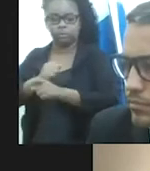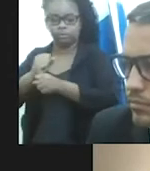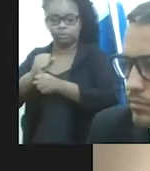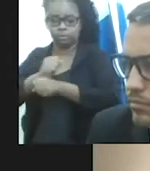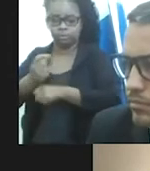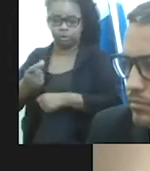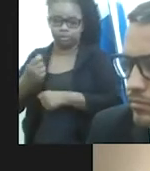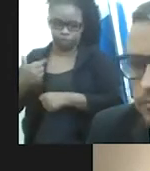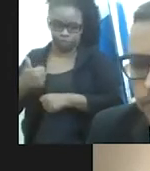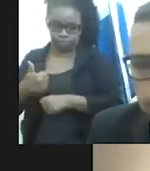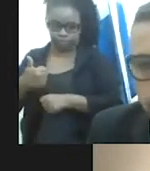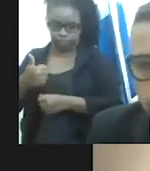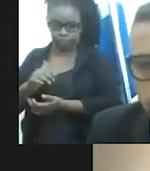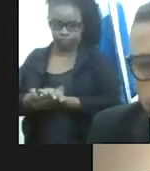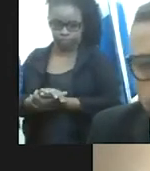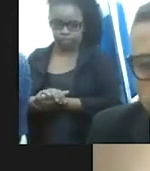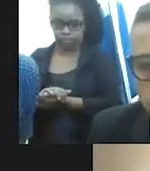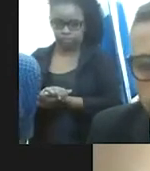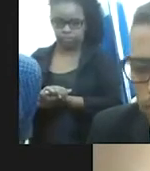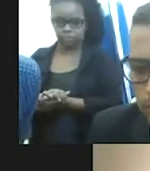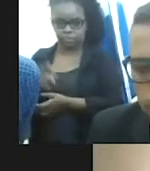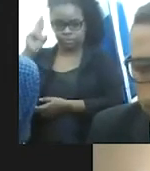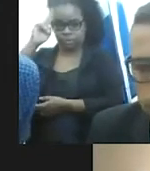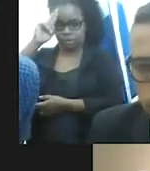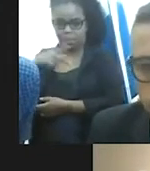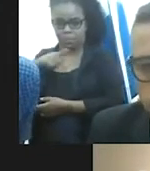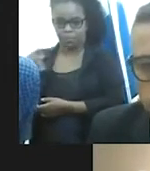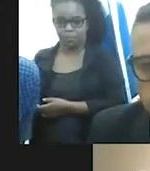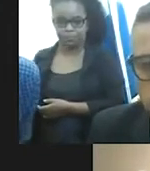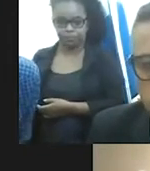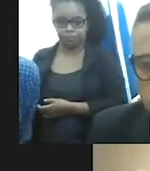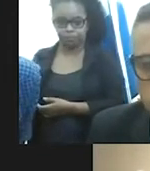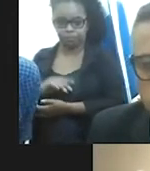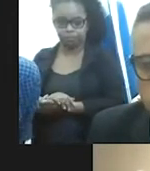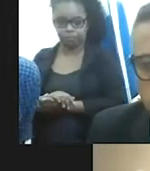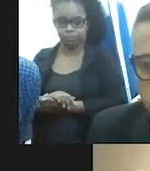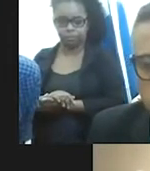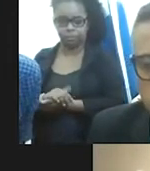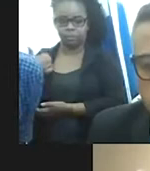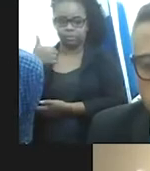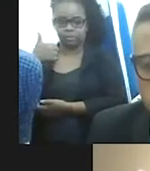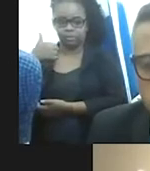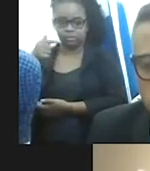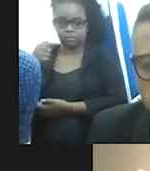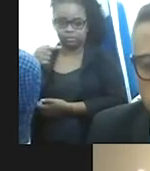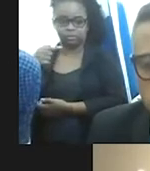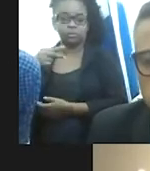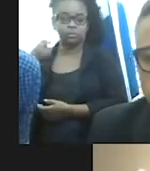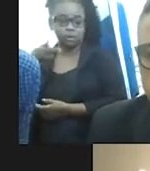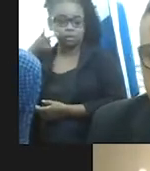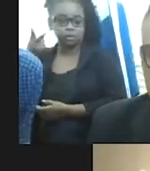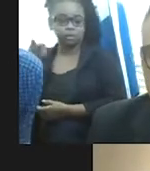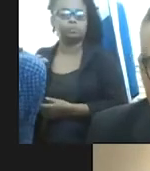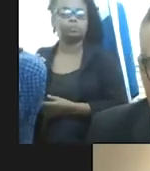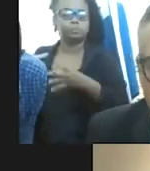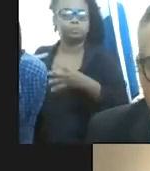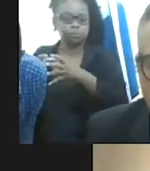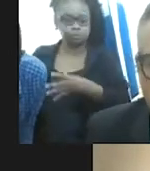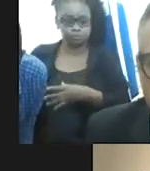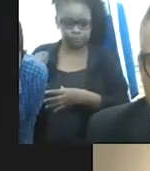2021. Senhor presidente. Senhor presidente. 17 vereadores presentes.